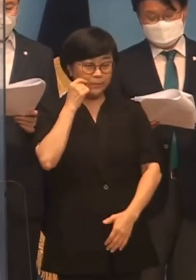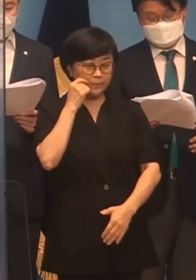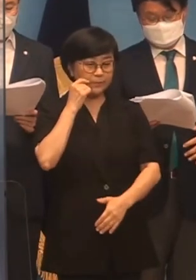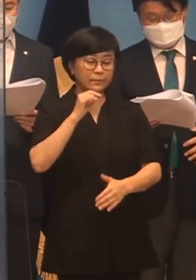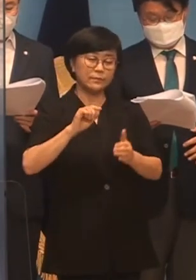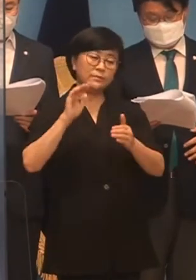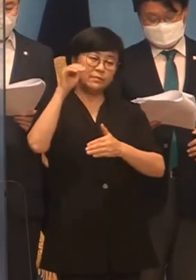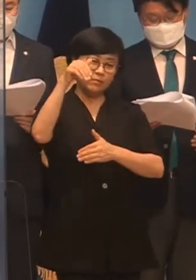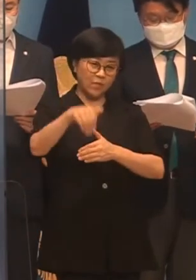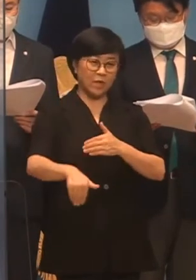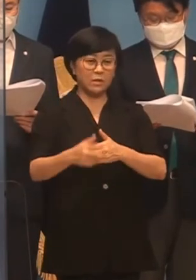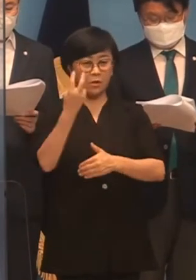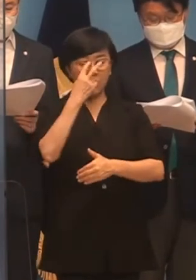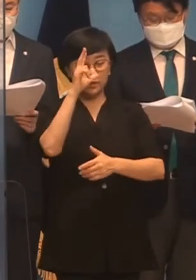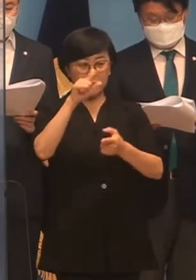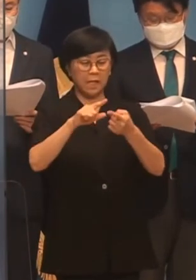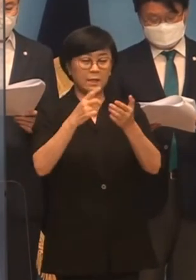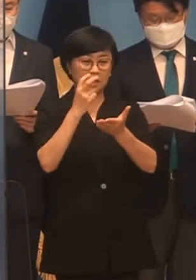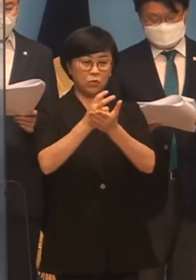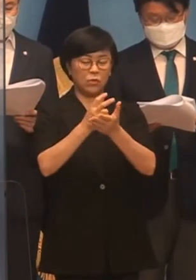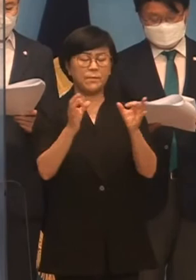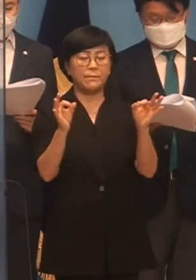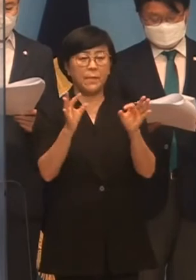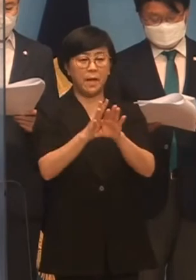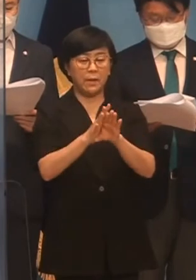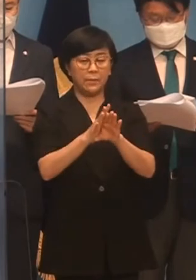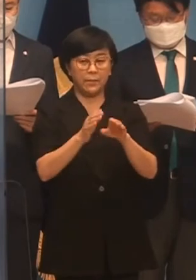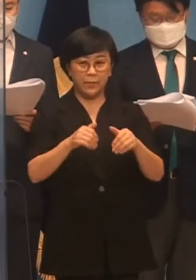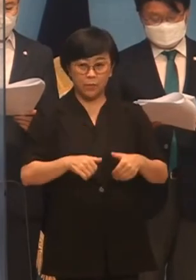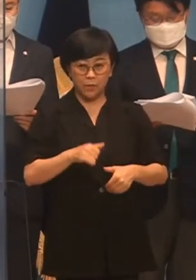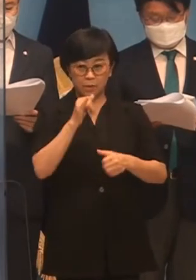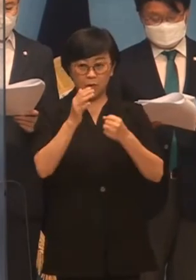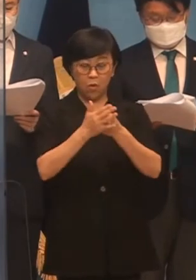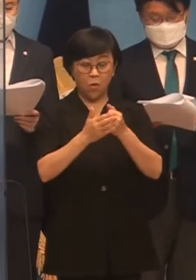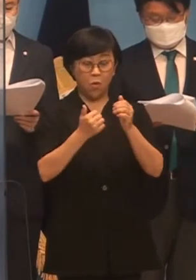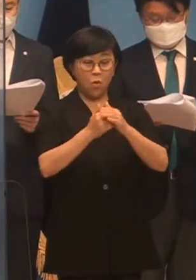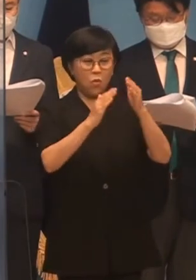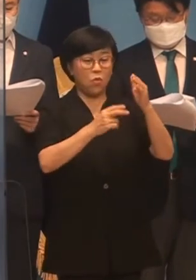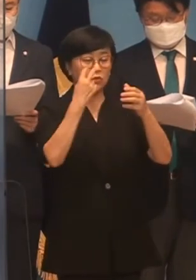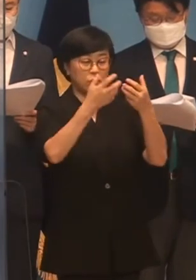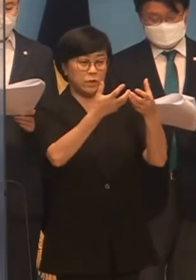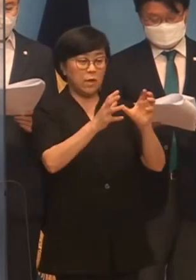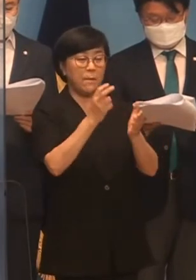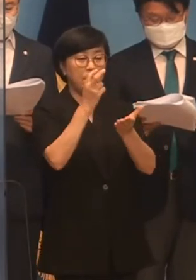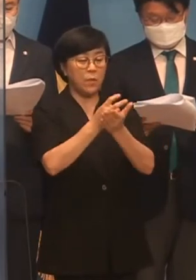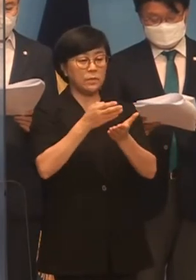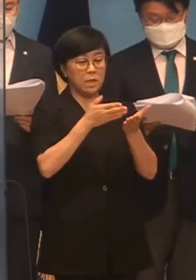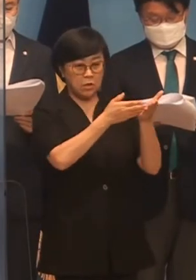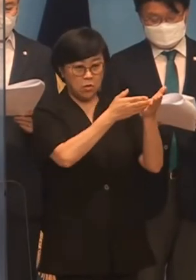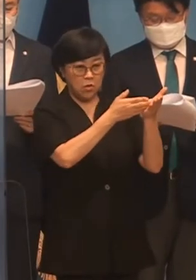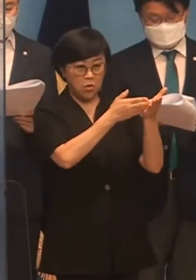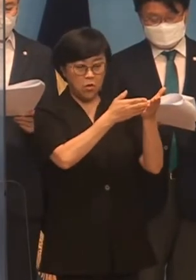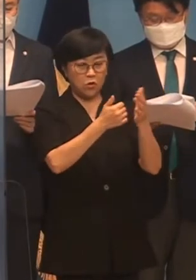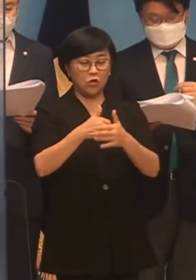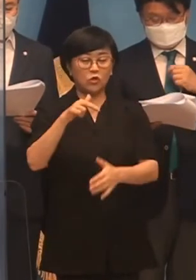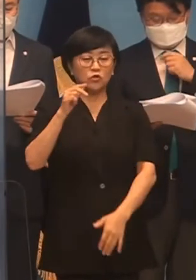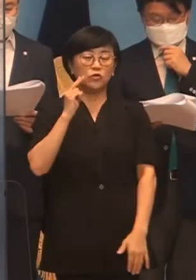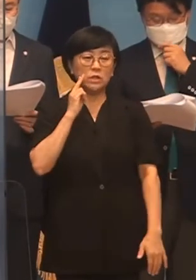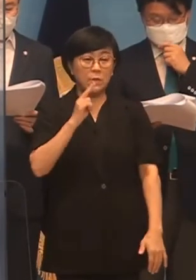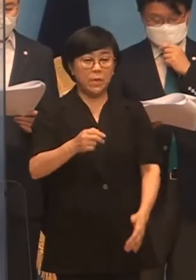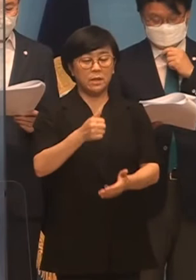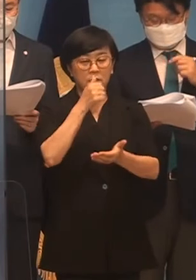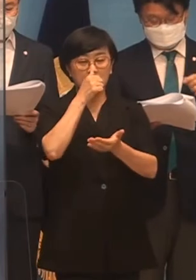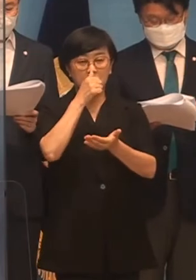후진적 검찰제도를 이제는 청산해야 합니다. 이에 공소청 설치법 제정안, 중대범죄수사청